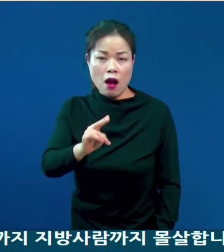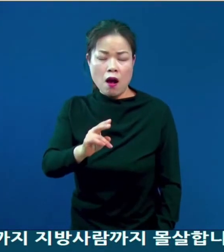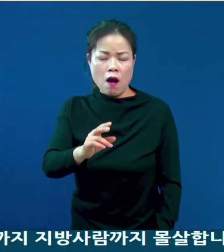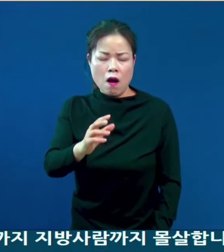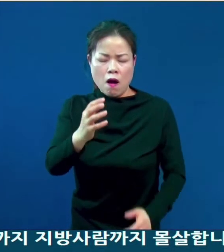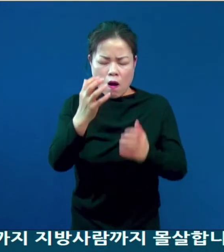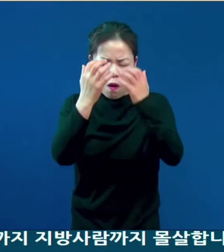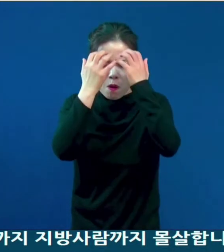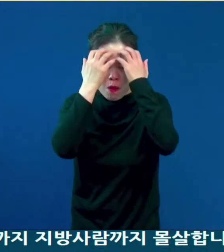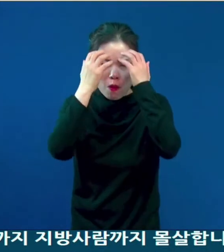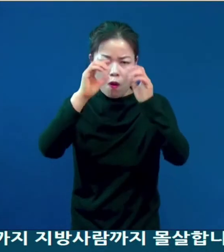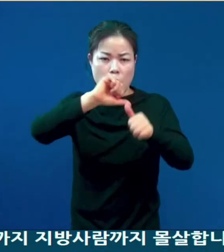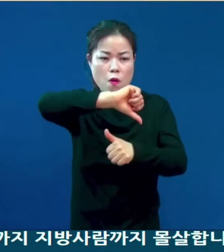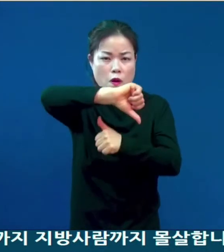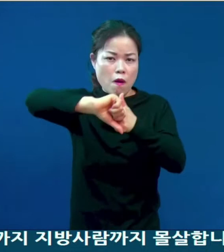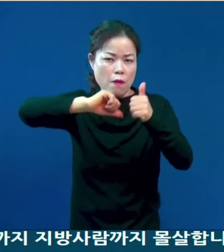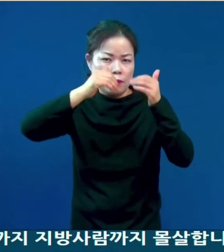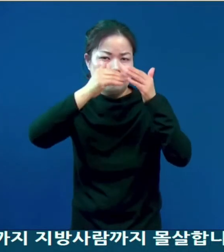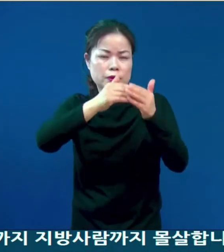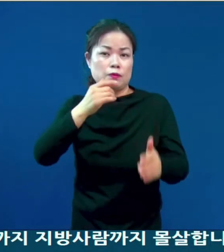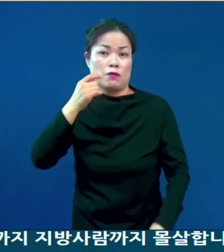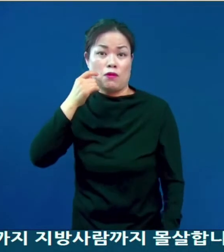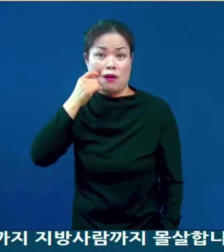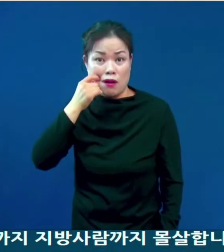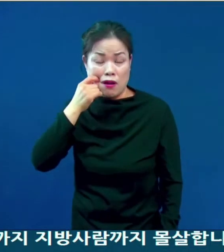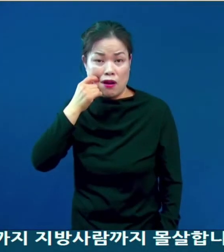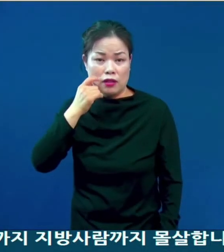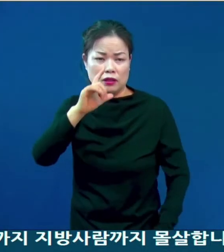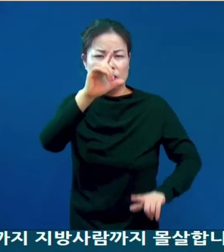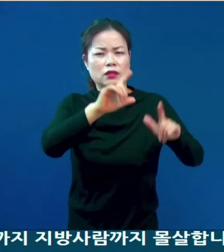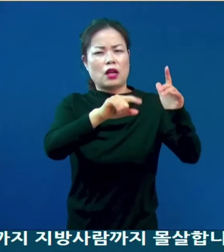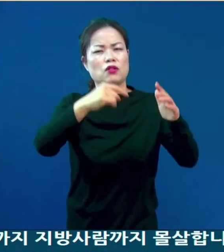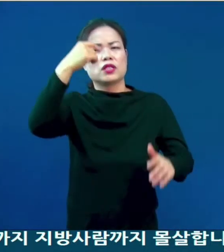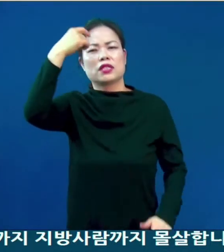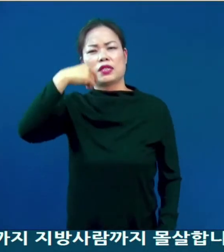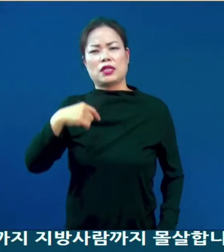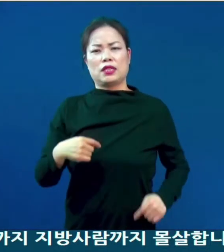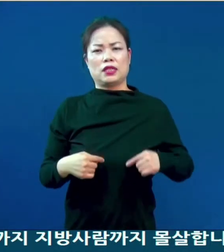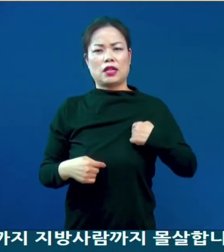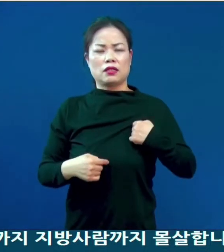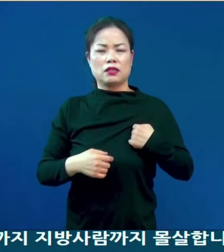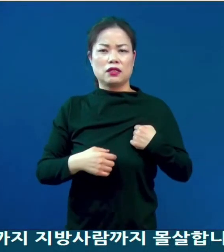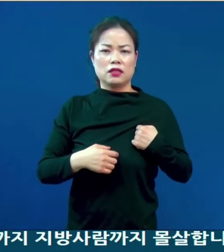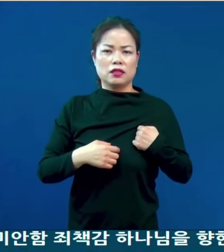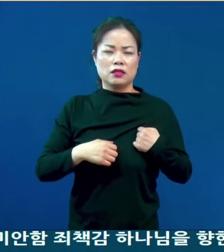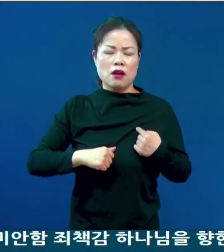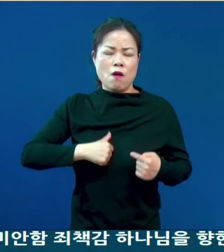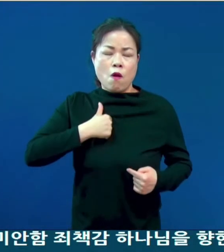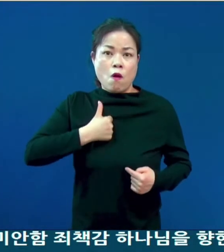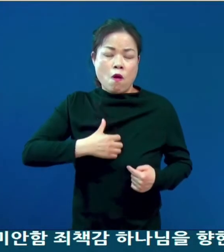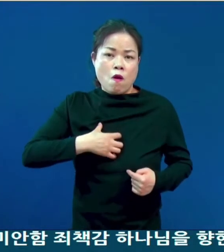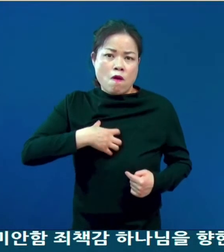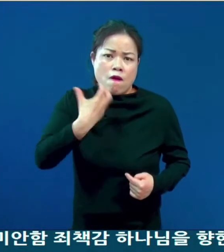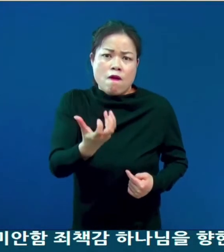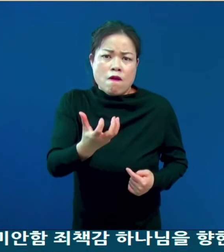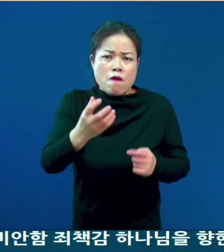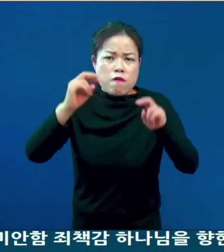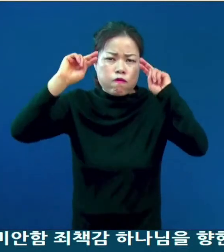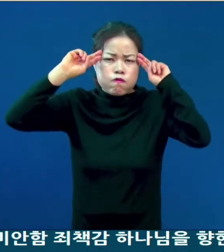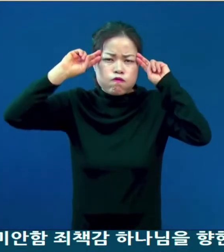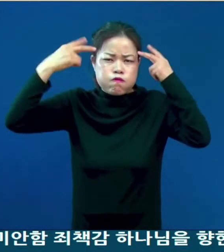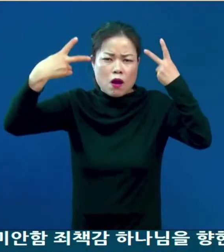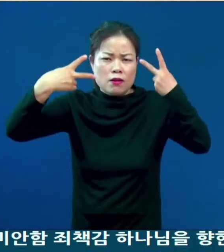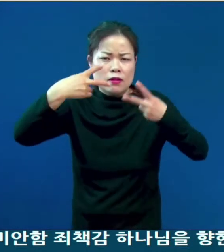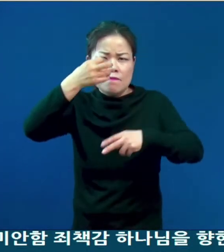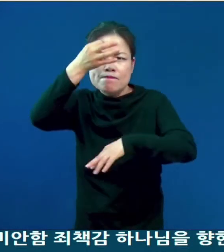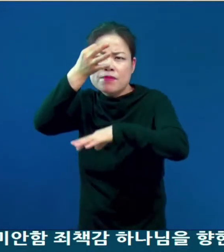고통스러운지 환경과 상황에 집중하지 않습니다. 자기가 그 상황에 느끼는 자신의 분노, 죄책감, 미안함,